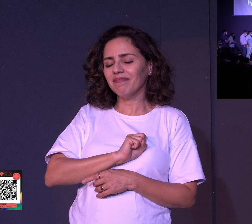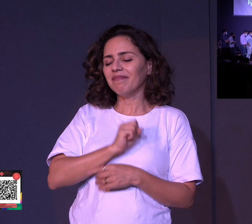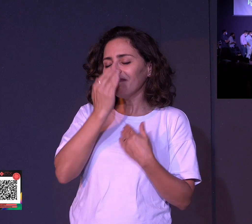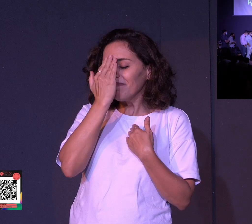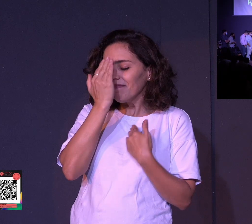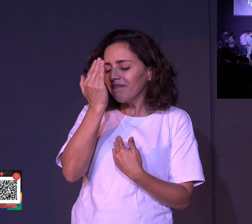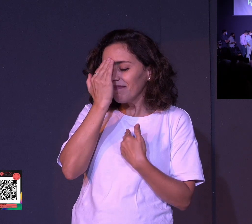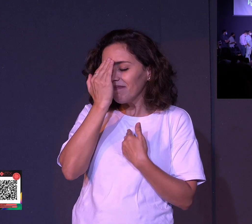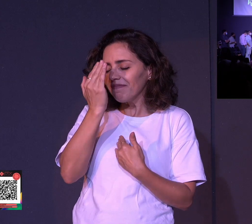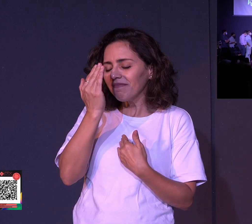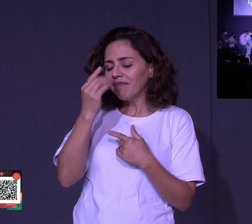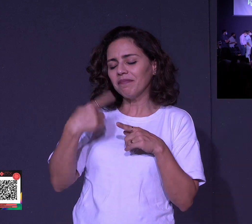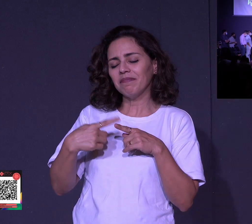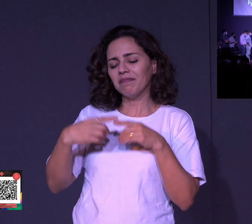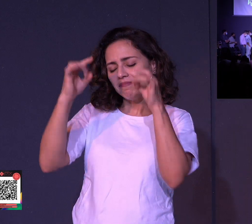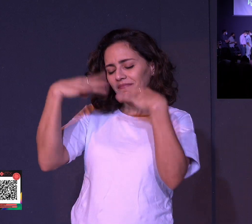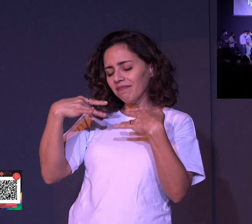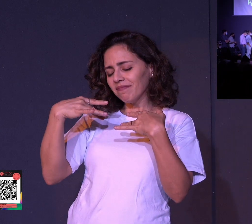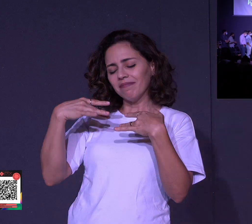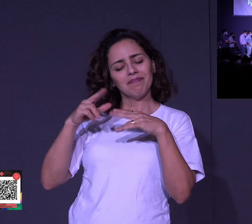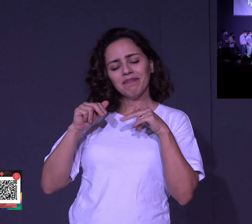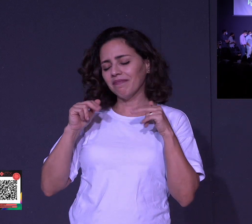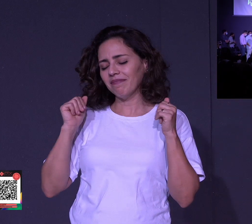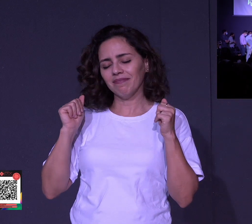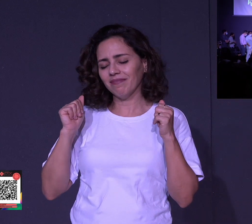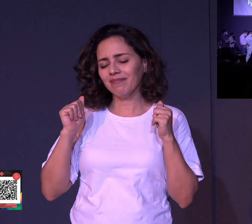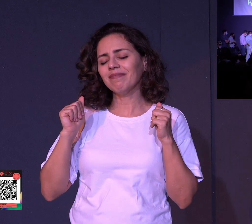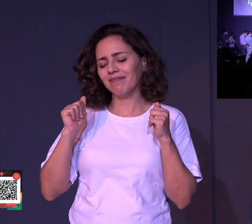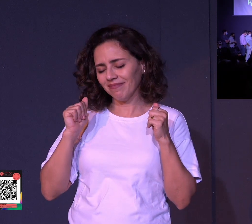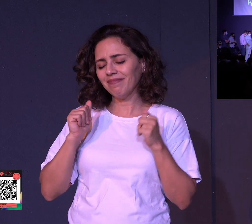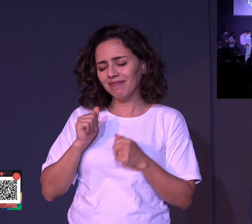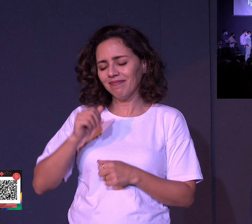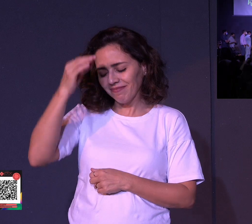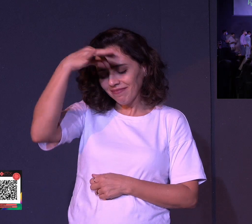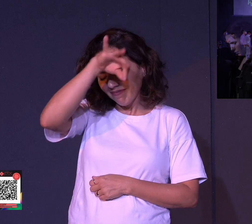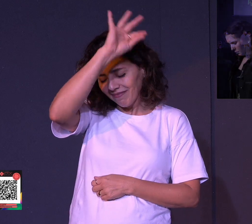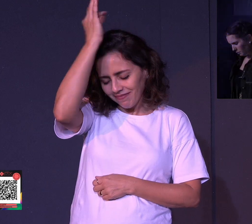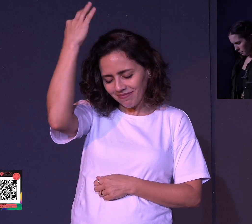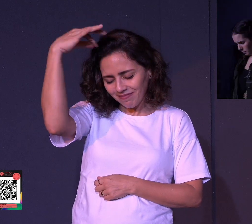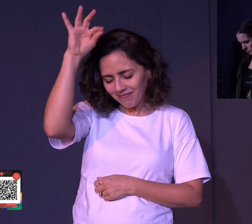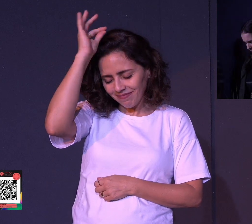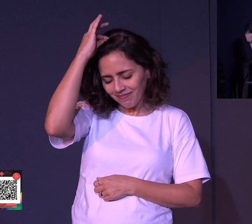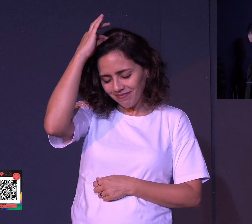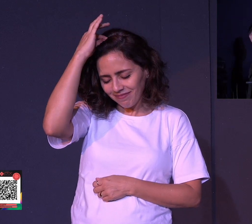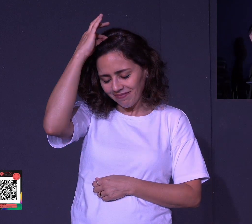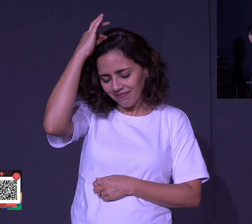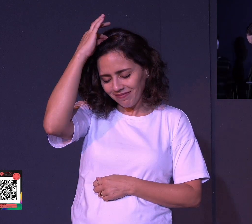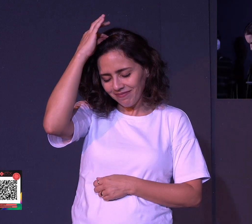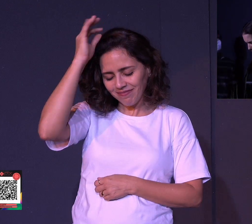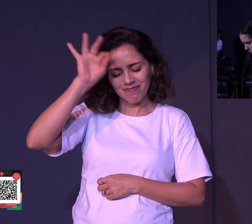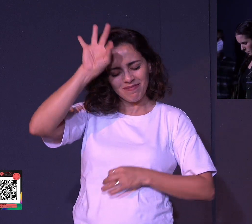não desiste de nós. Espírito Santo, continue a se mover com liberdade nesse lugar. E